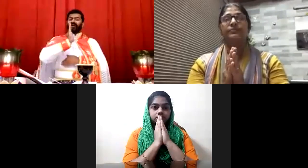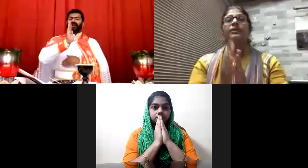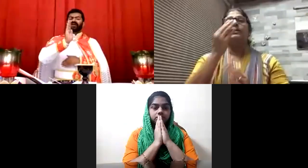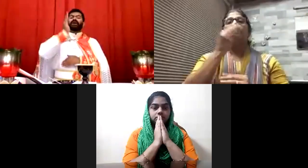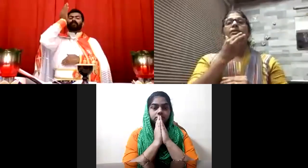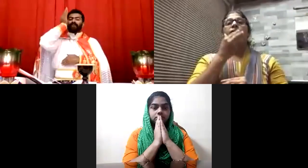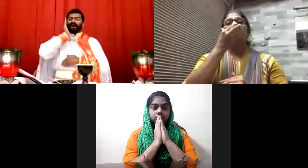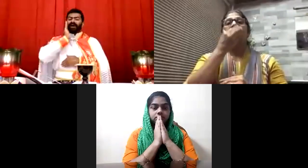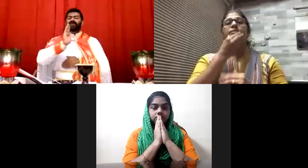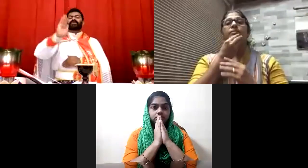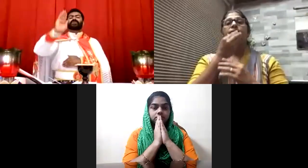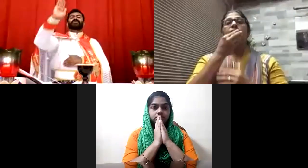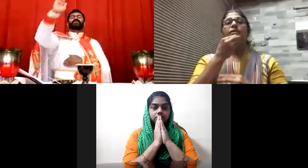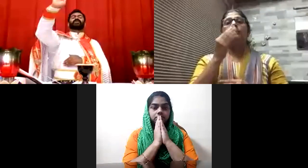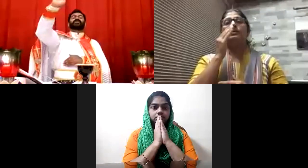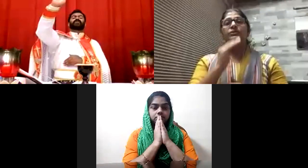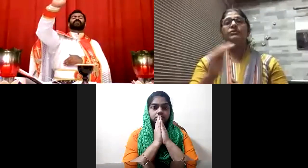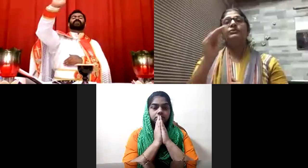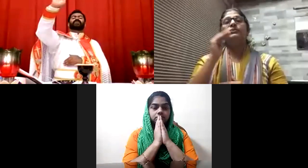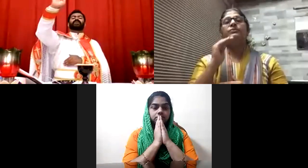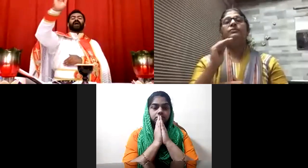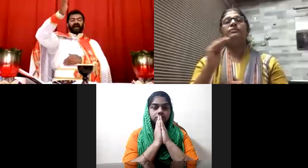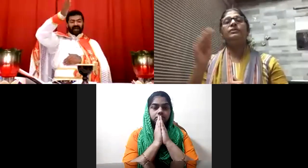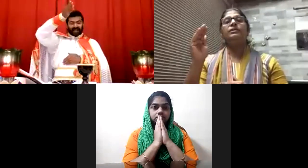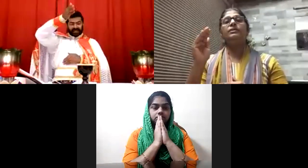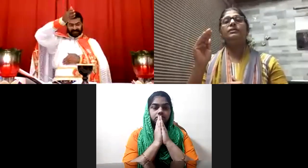സ്തുതിഗീതങ്ങൾ പാടുന്നു.